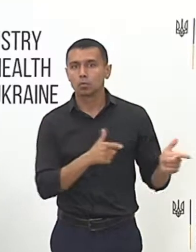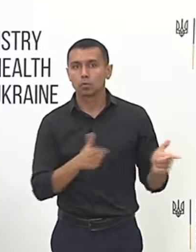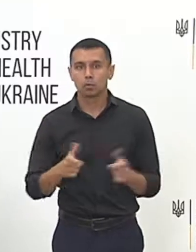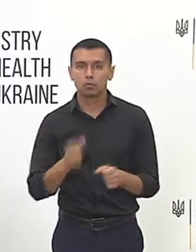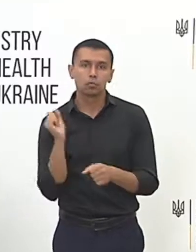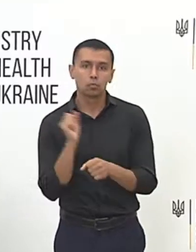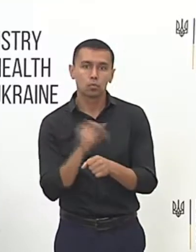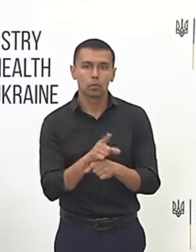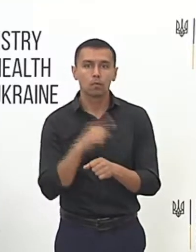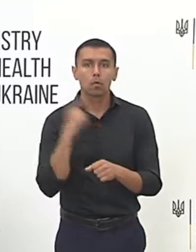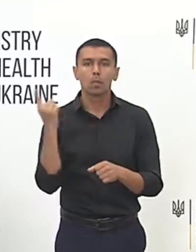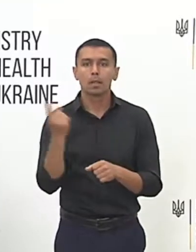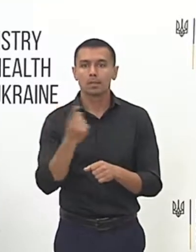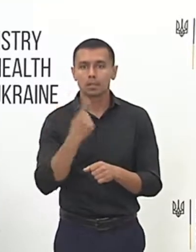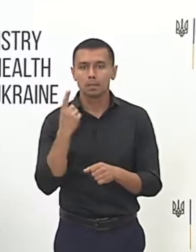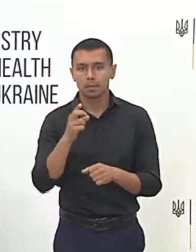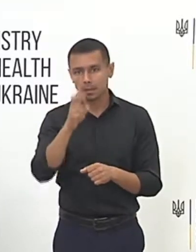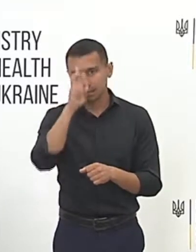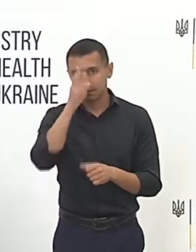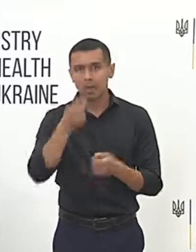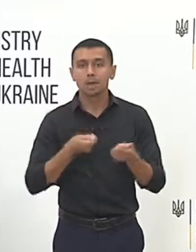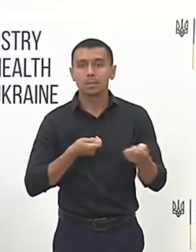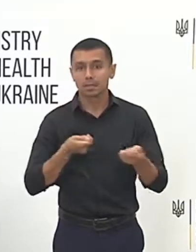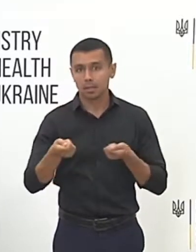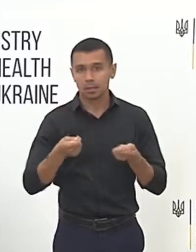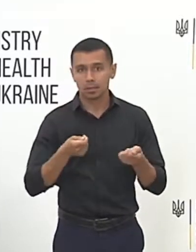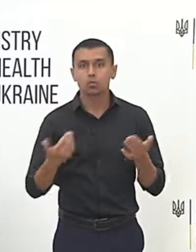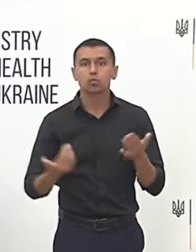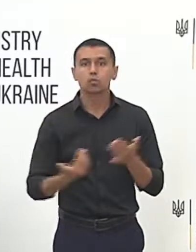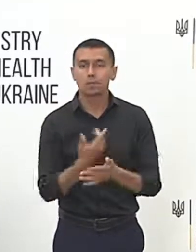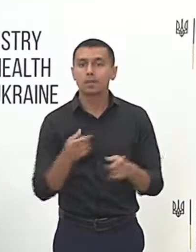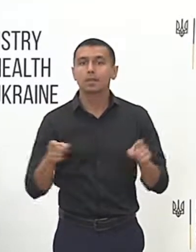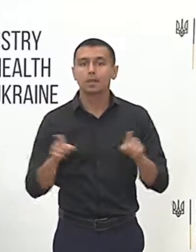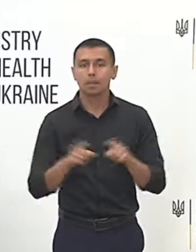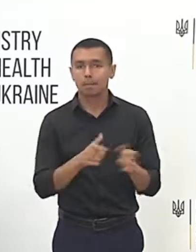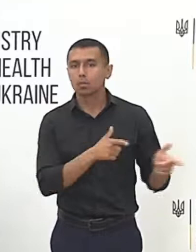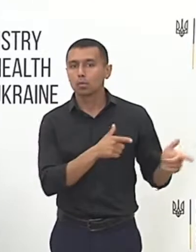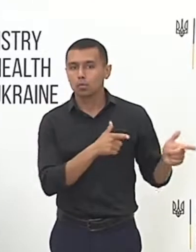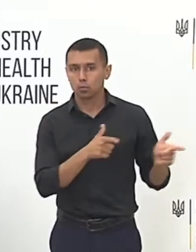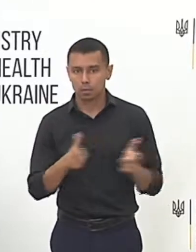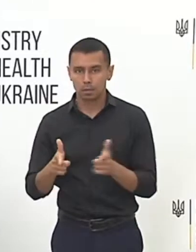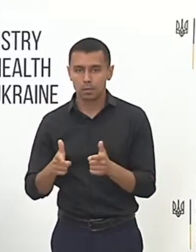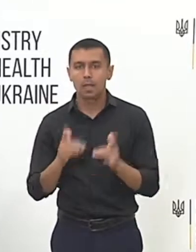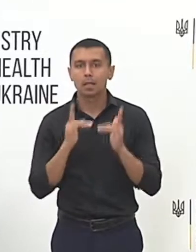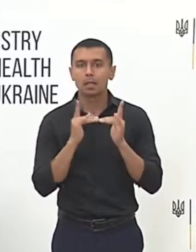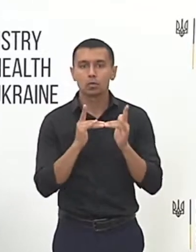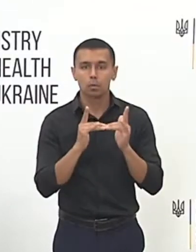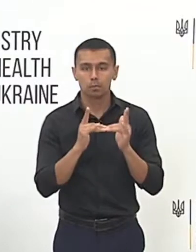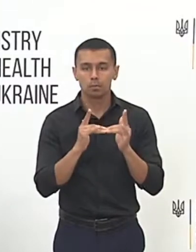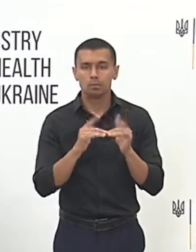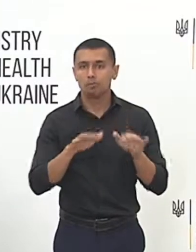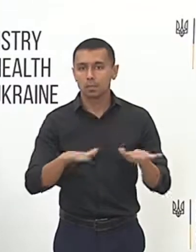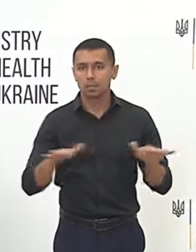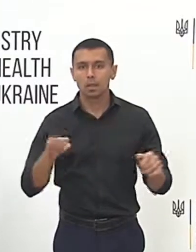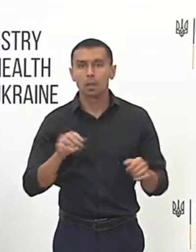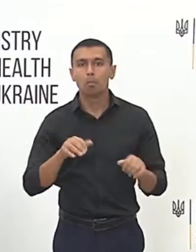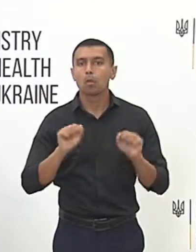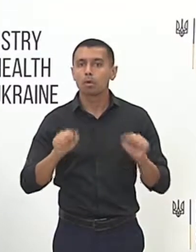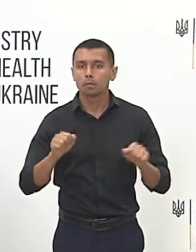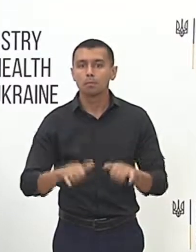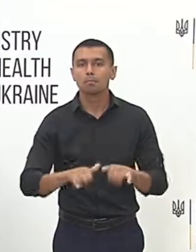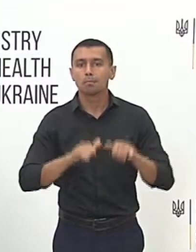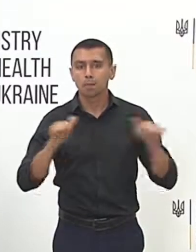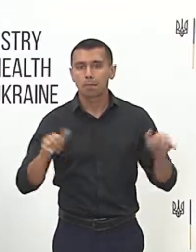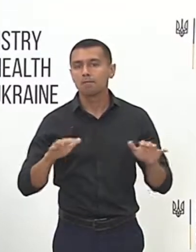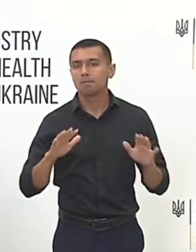підготовлено доручення обласним державним адміністраціям, знову ж таки, підготовити ліжковий фонд до можливого